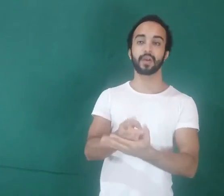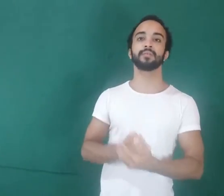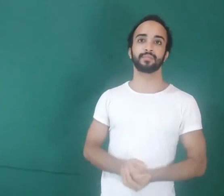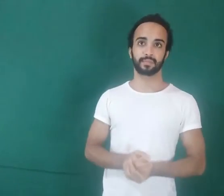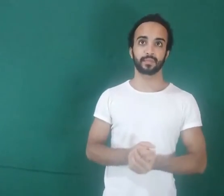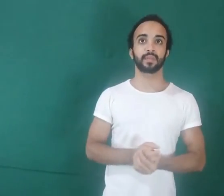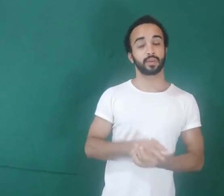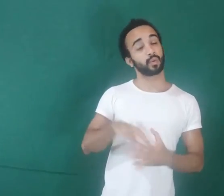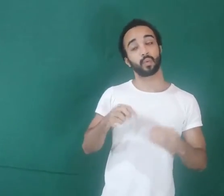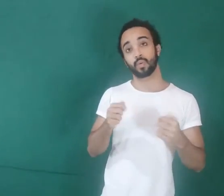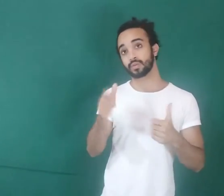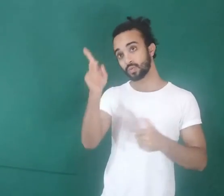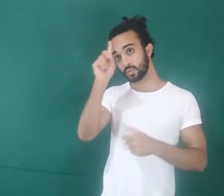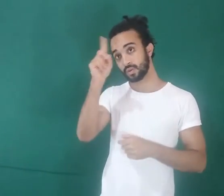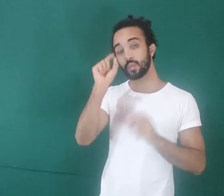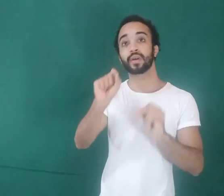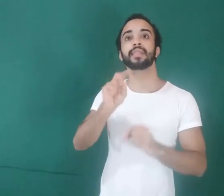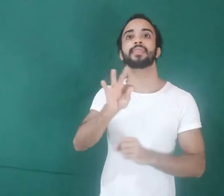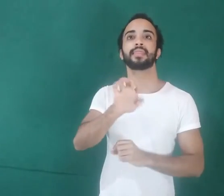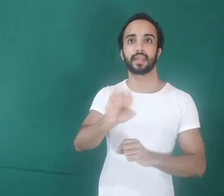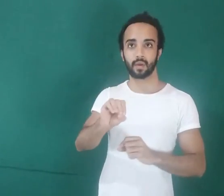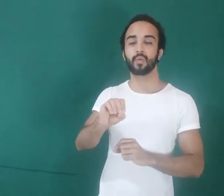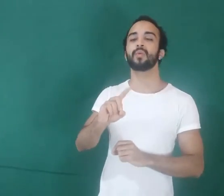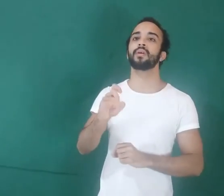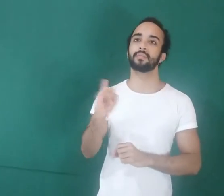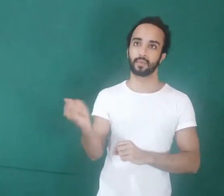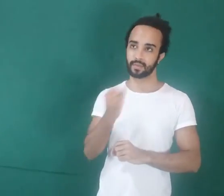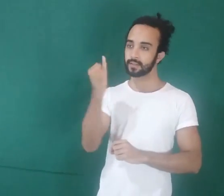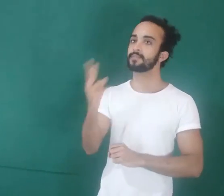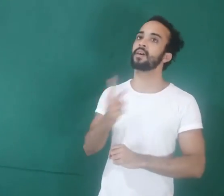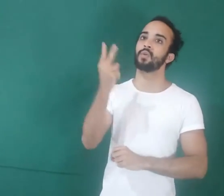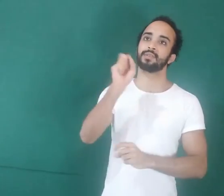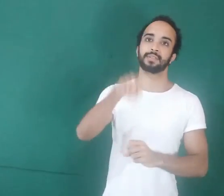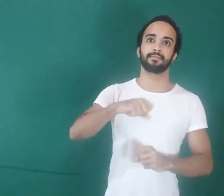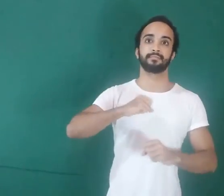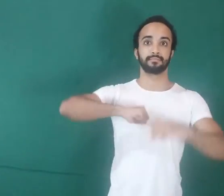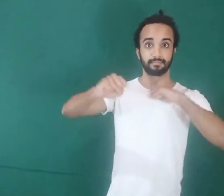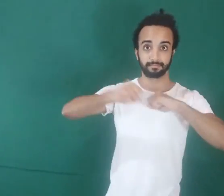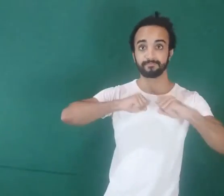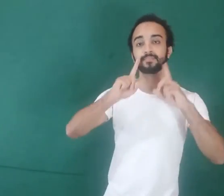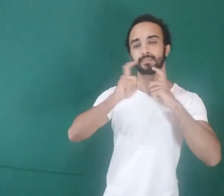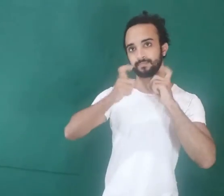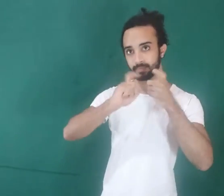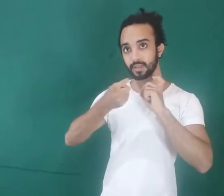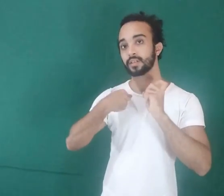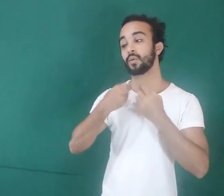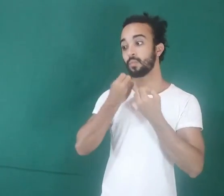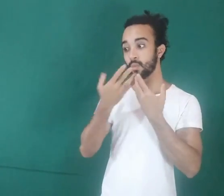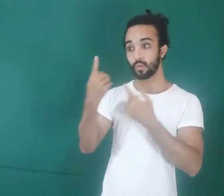todos os dias. Então, assim, Theo é uma pessoa que vale muito a pena, e por isso que eu também trouxe boa parte do que ele colocou ali sobre o digital,